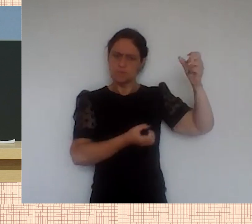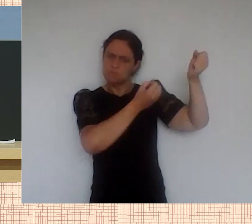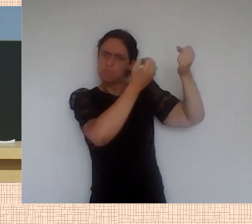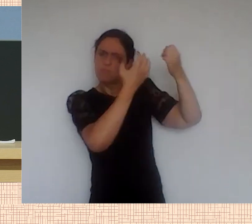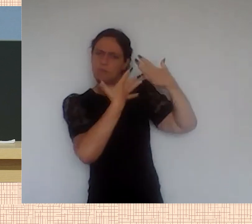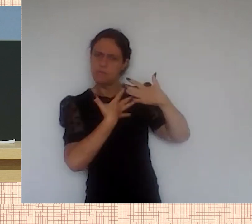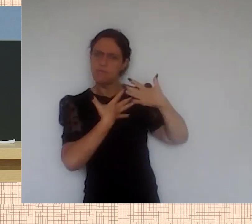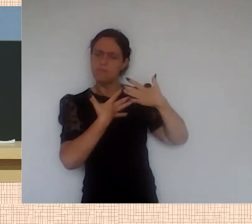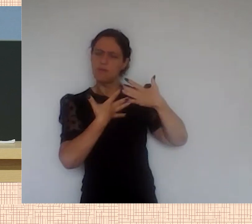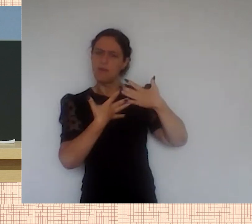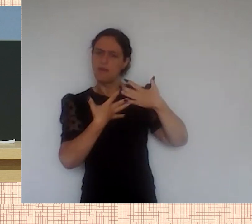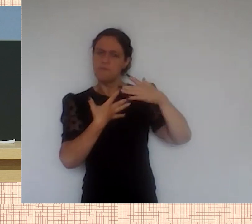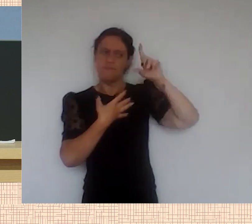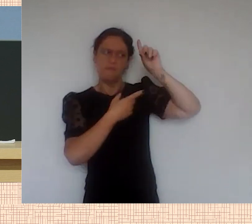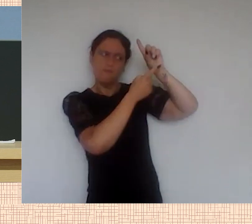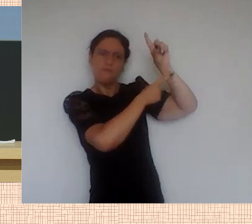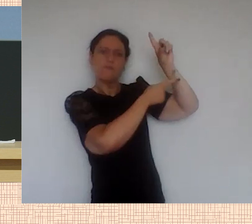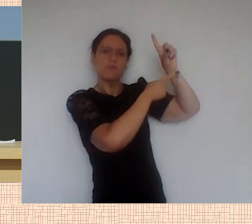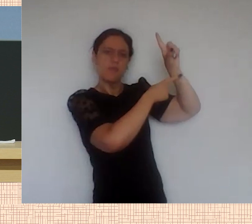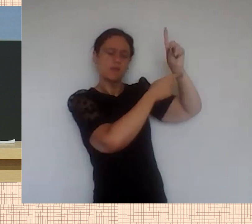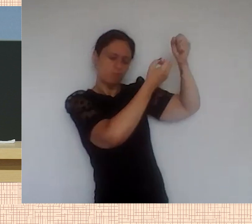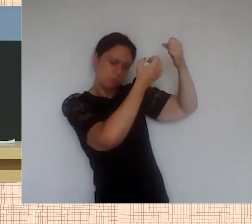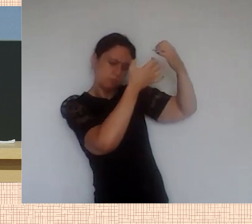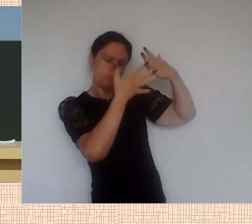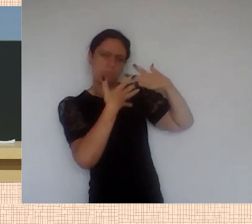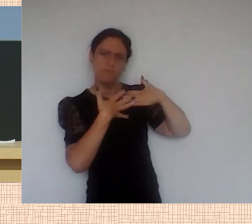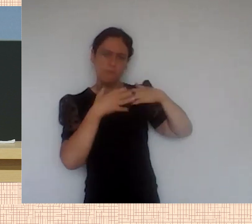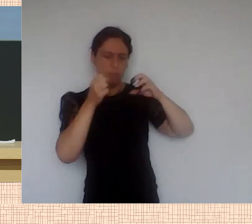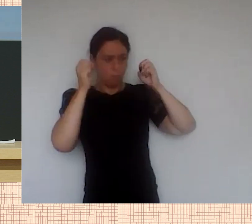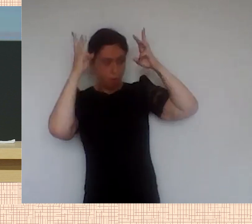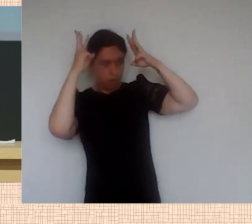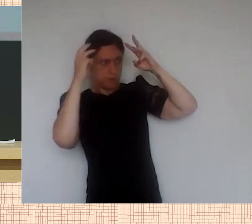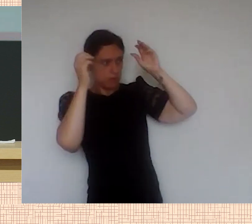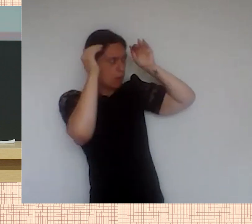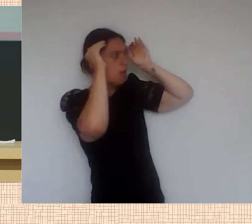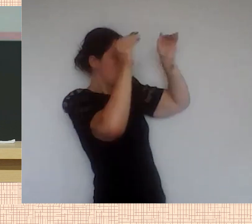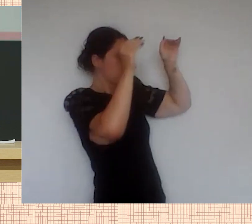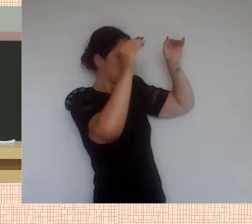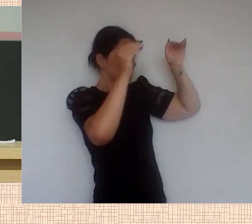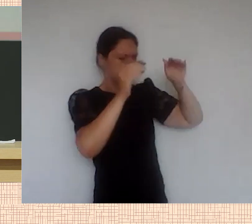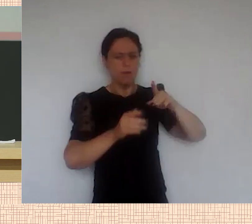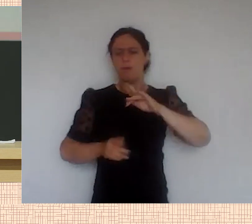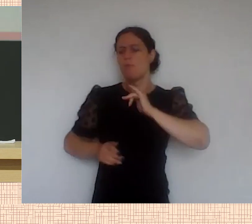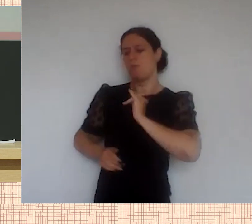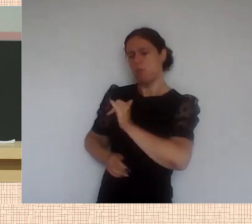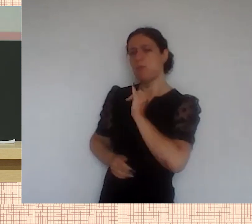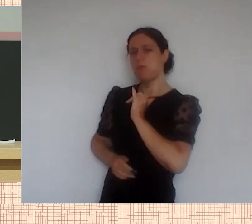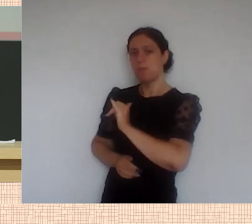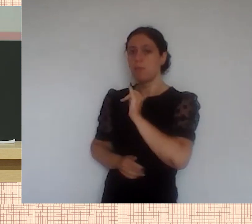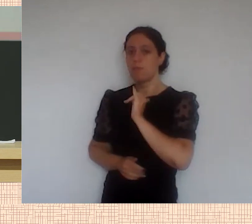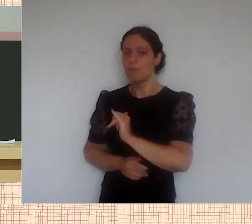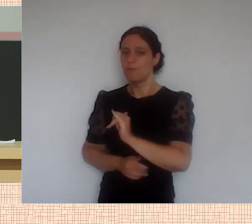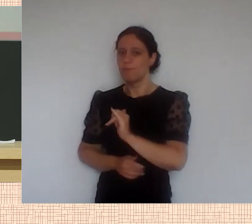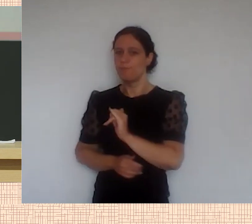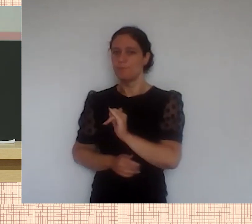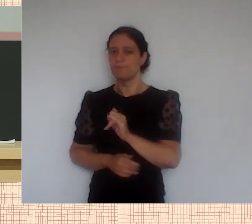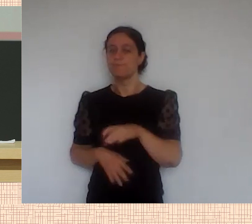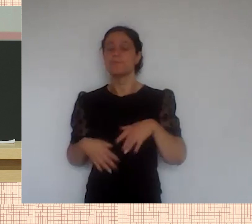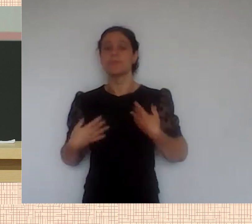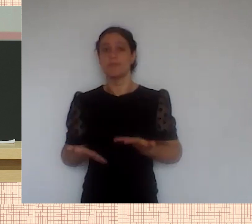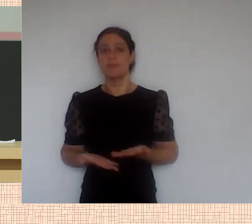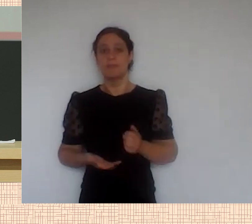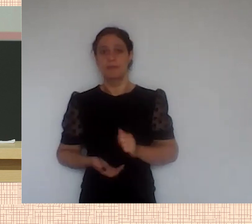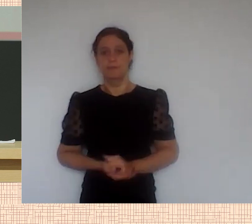isso, irmãos, né, tem gente que fala, não, nós temos a nossa própria direção. Irmão, não é verdade.